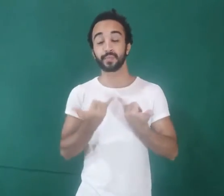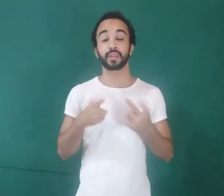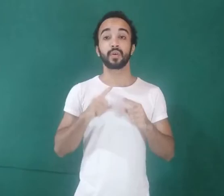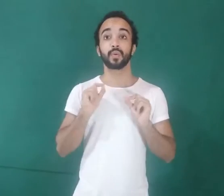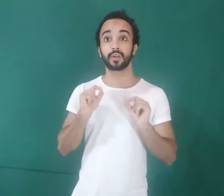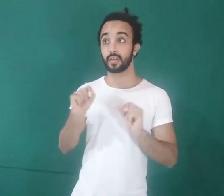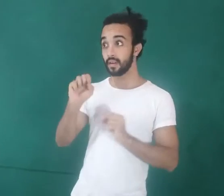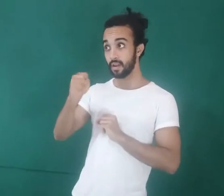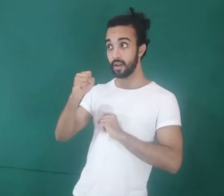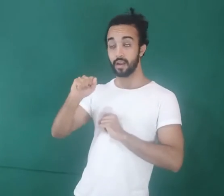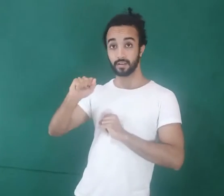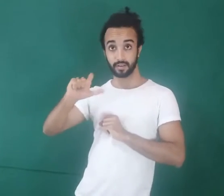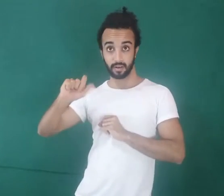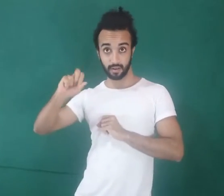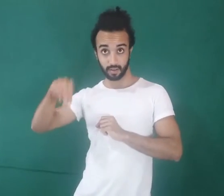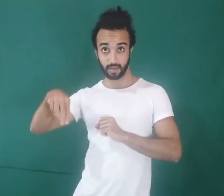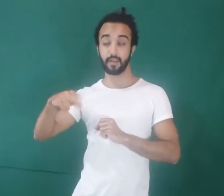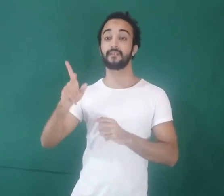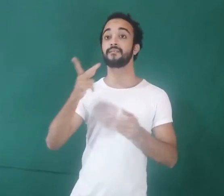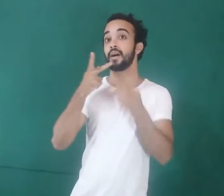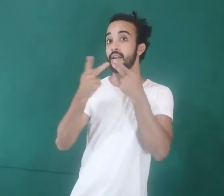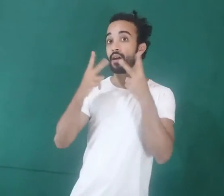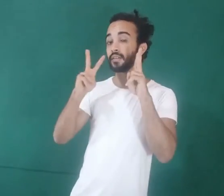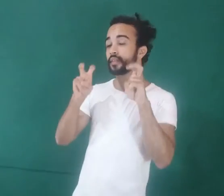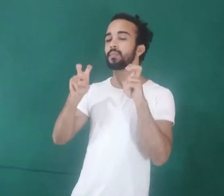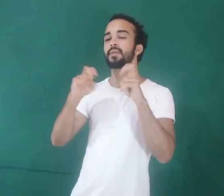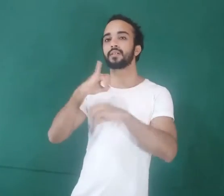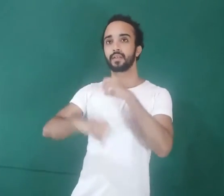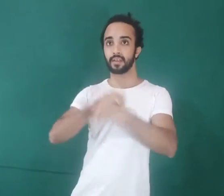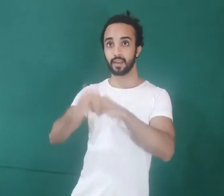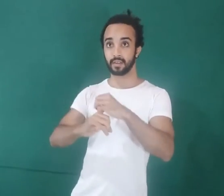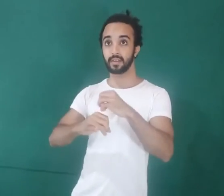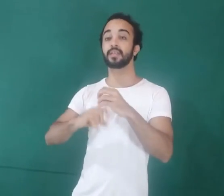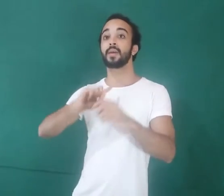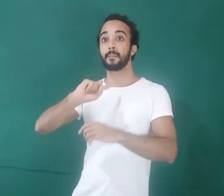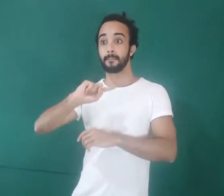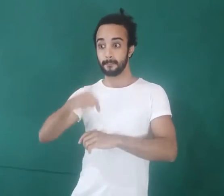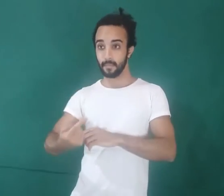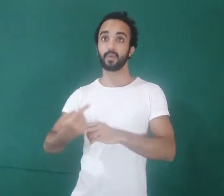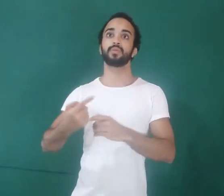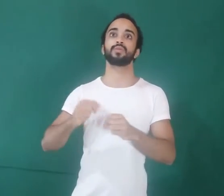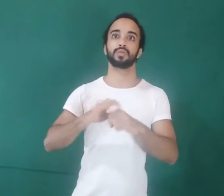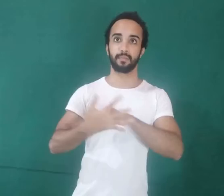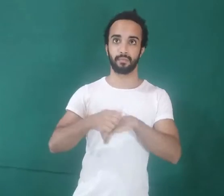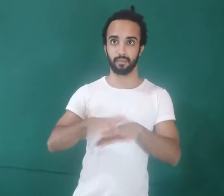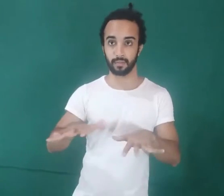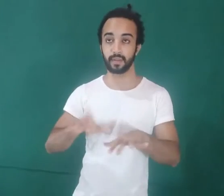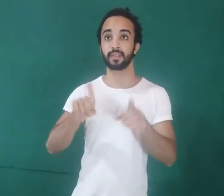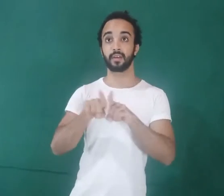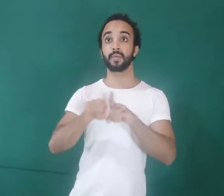parte, Aslan é o nome perfeito para conversarmos sobre o lugar da internet no teatro pós-pandêmico. Fundador de comunidades online,